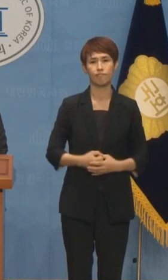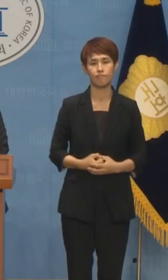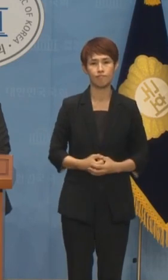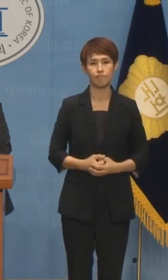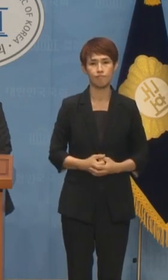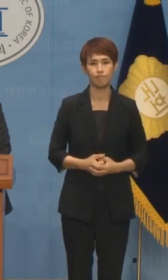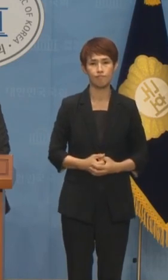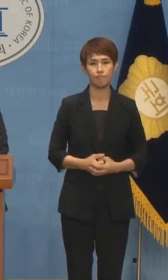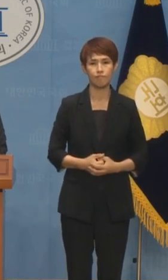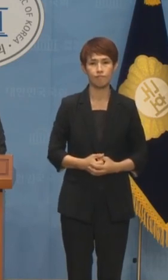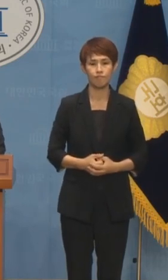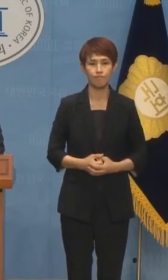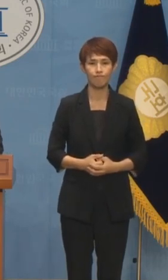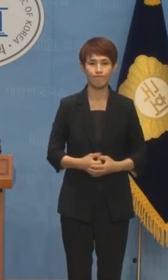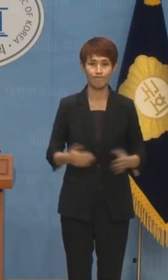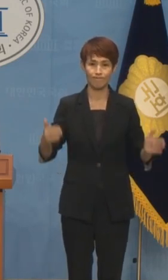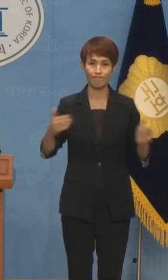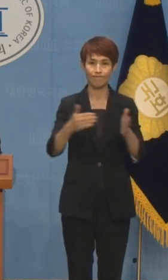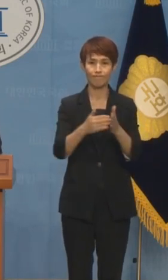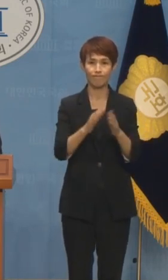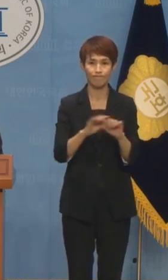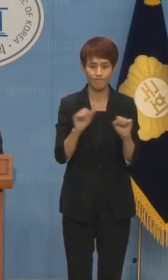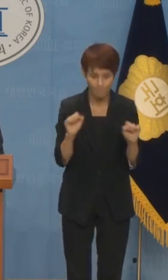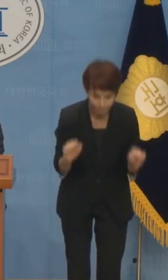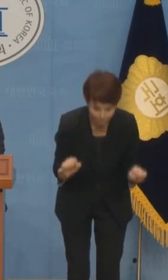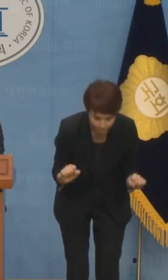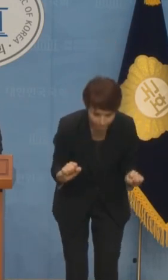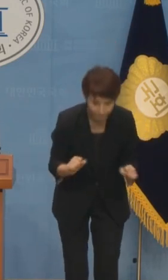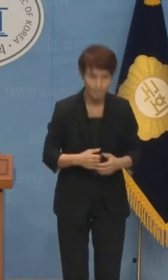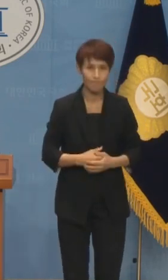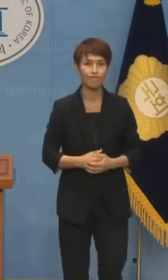다하겠습니다. 이상입니다.